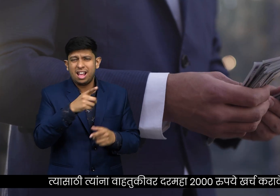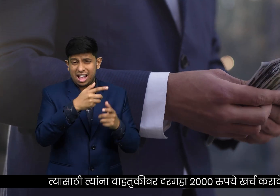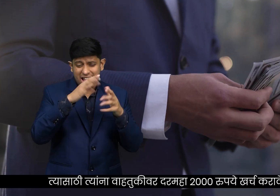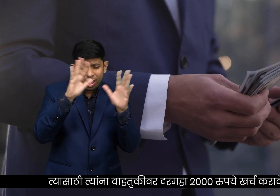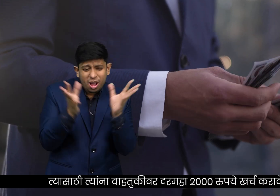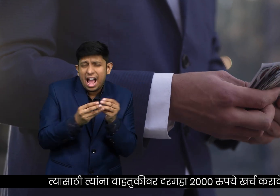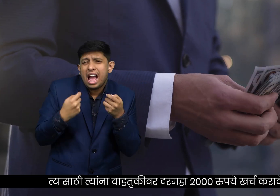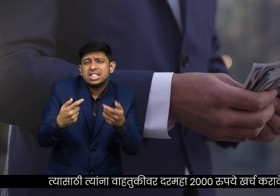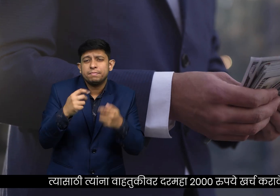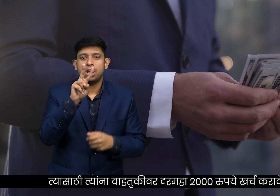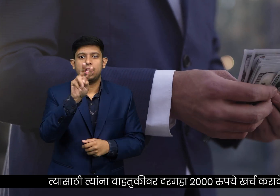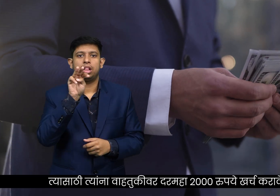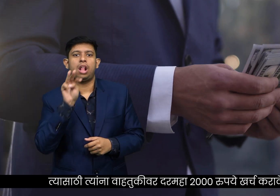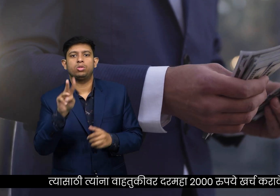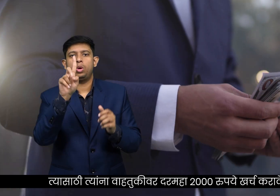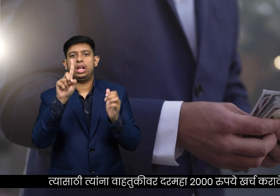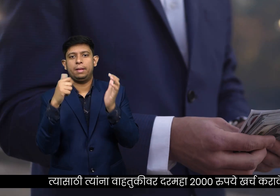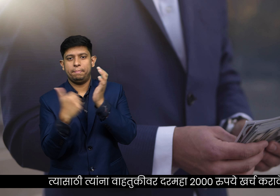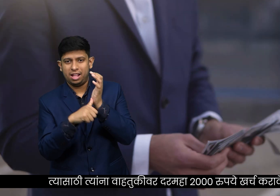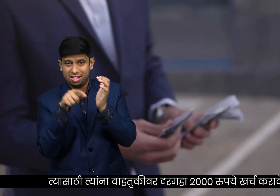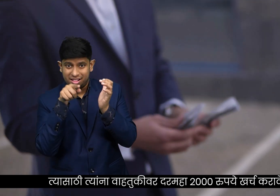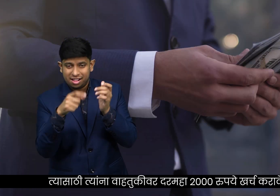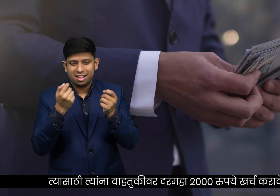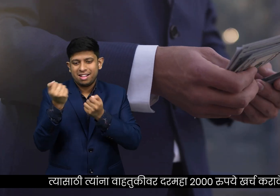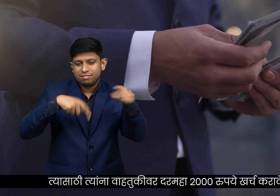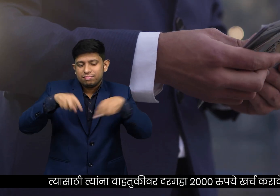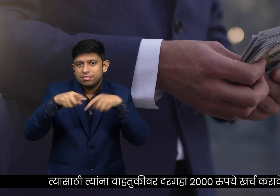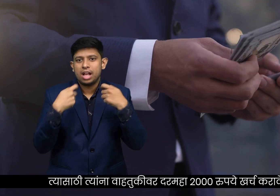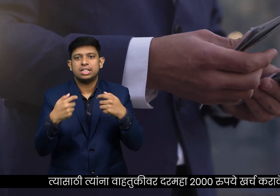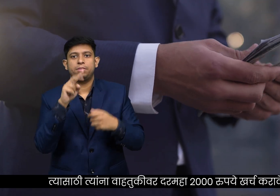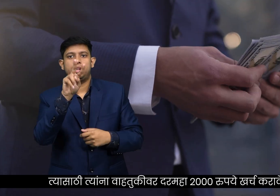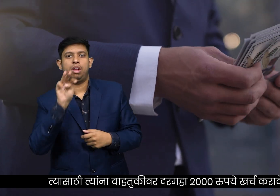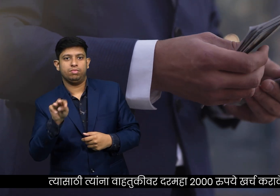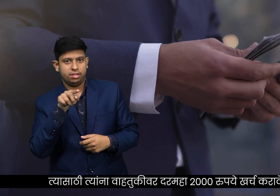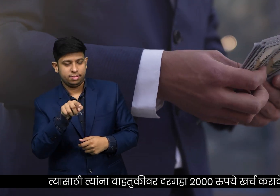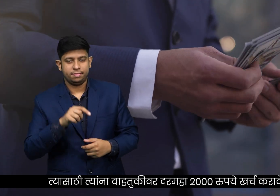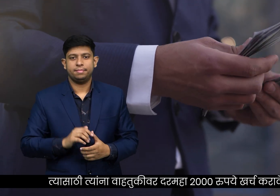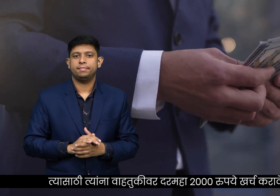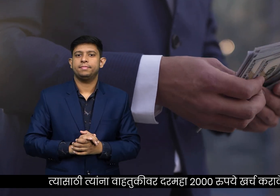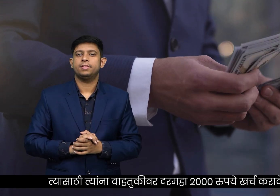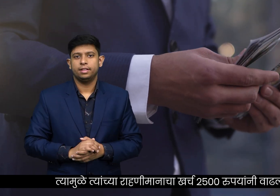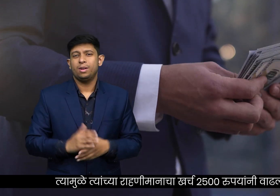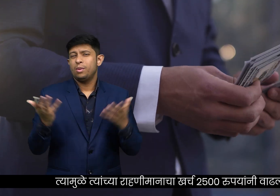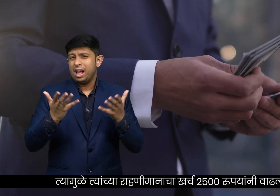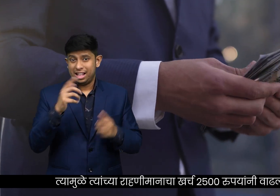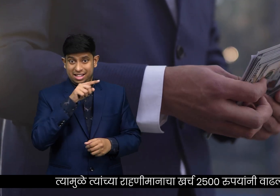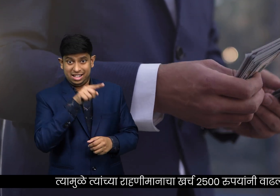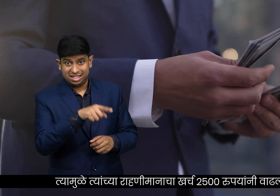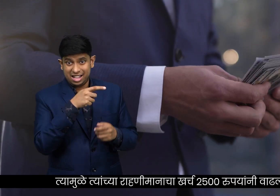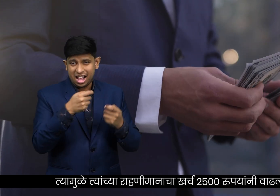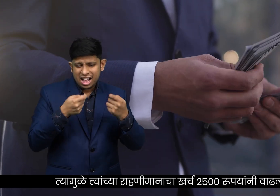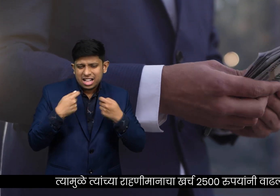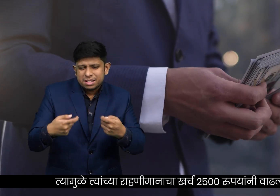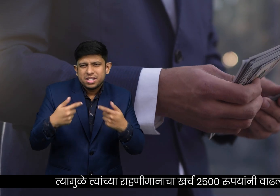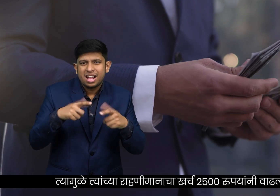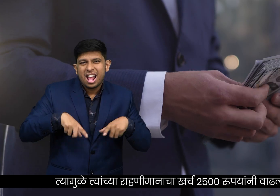त्यासाठी त्याने वाहतुकीवर दर महिना 2,000 रुपये खर्च करावे लागले. त्यामुळे